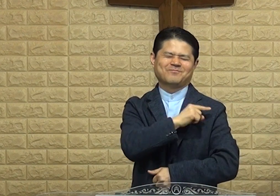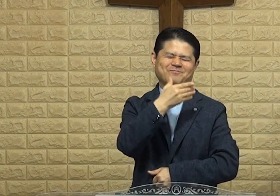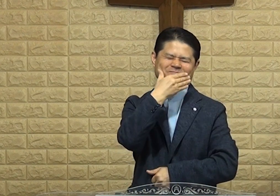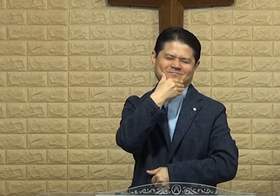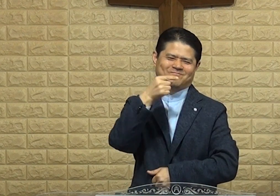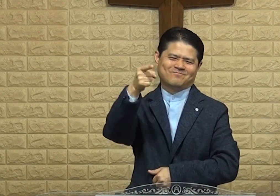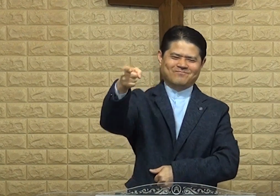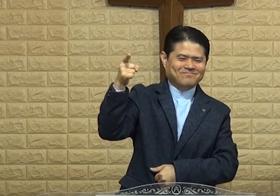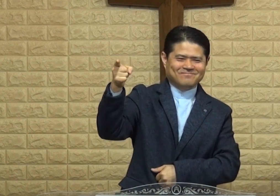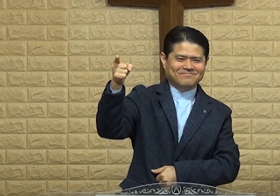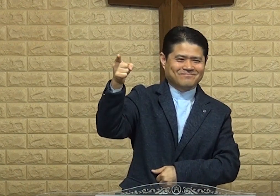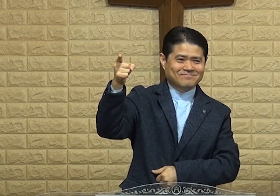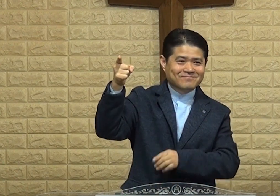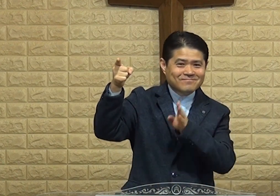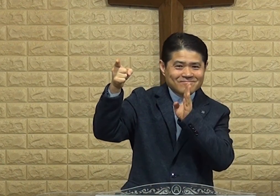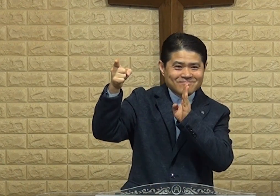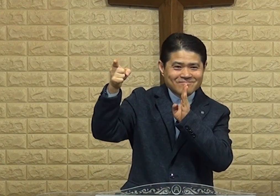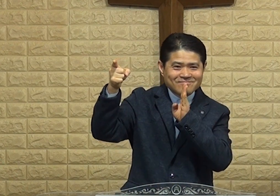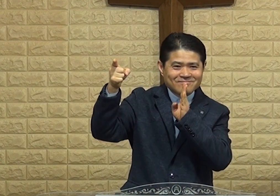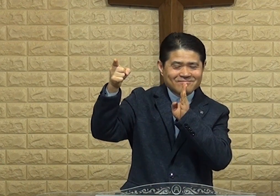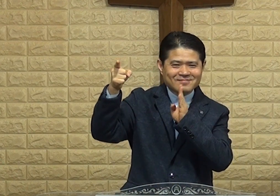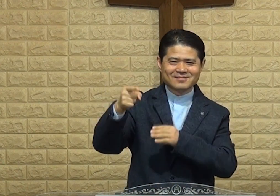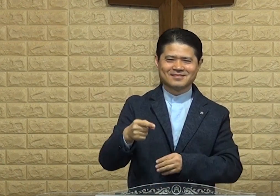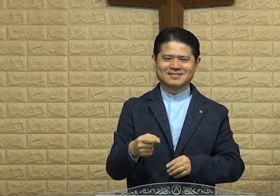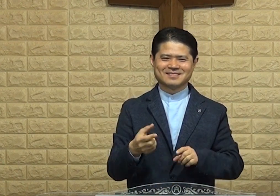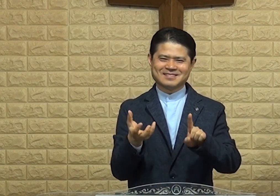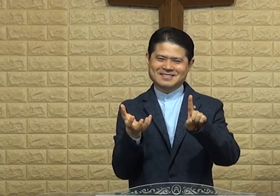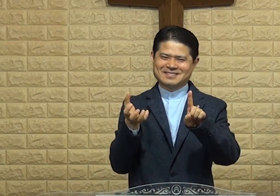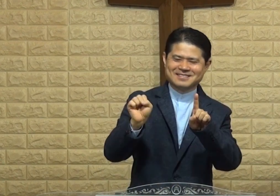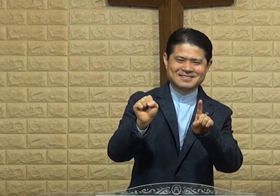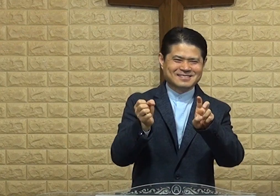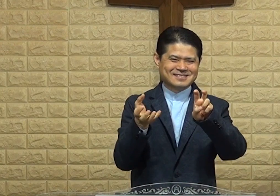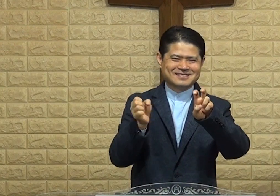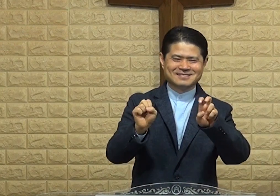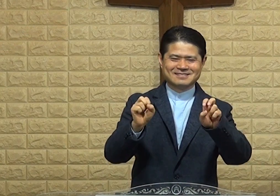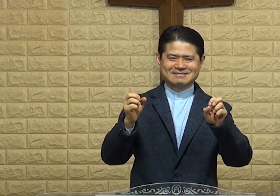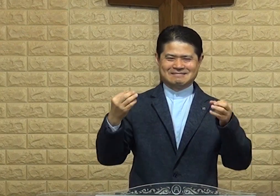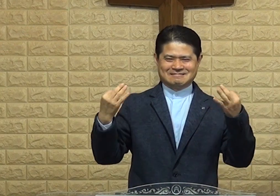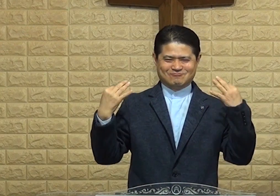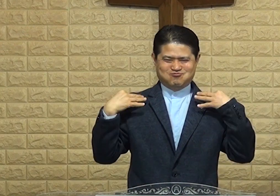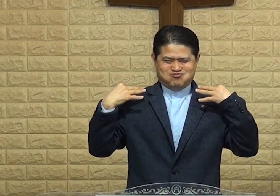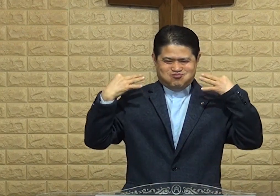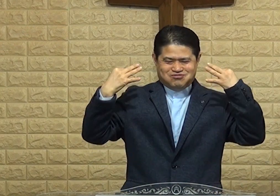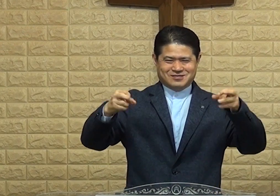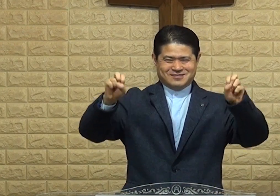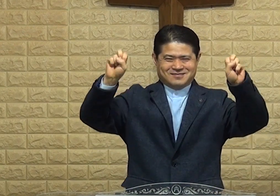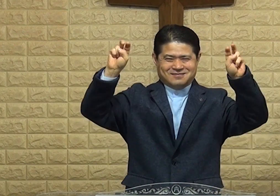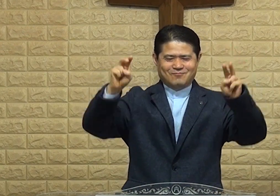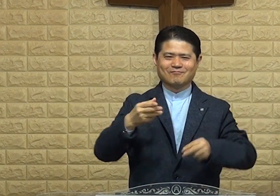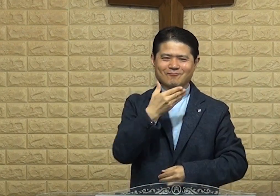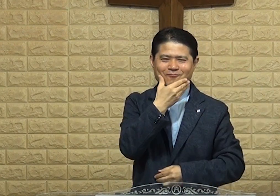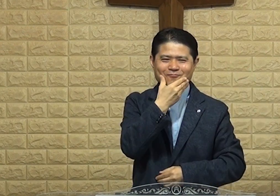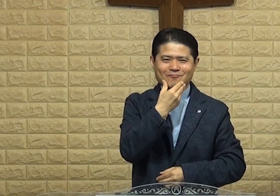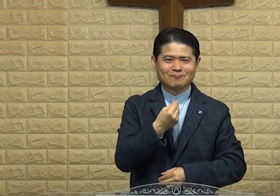믿는 사람이 가장 복되다. 맞습니까? 1억, 20억 이렇게 우리가 부유한